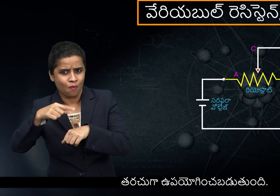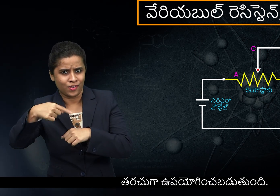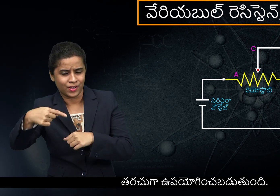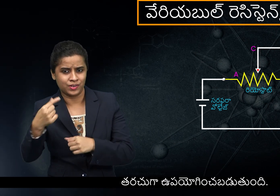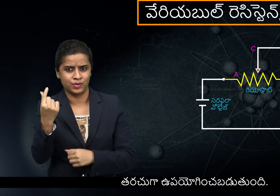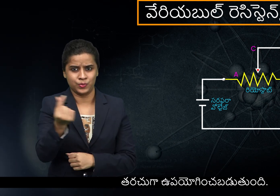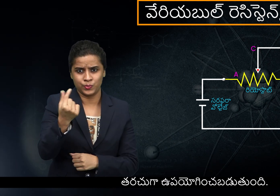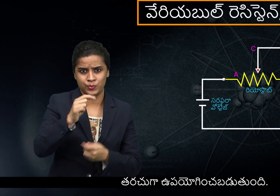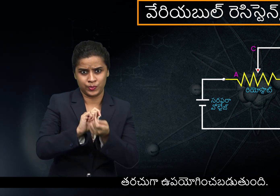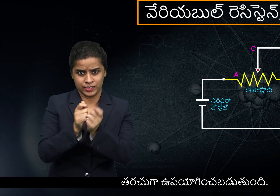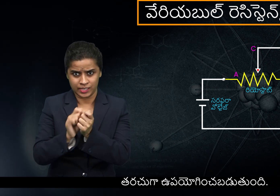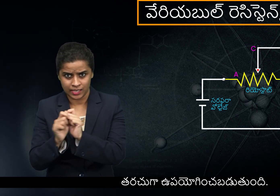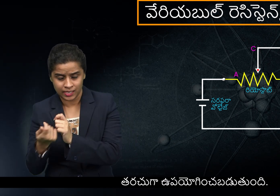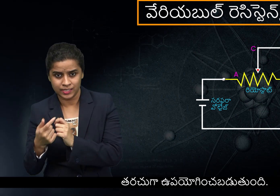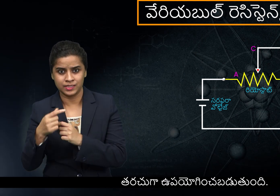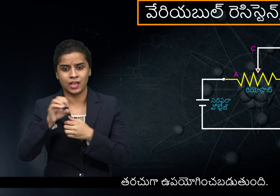ఉపయోగించబడుతుంది.